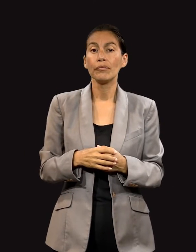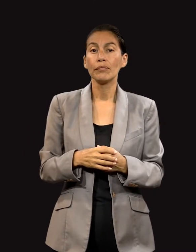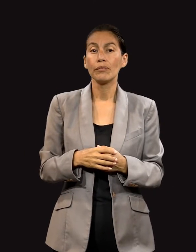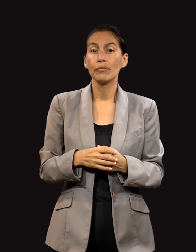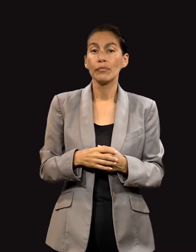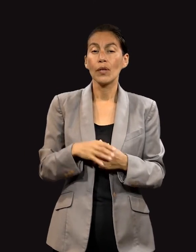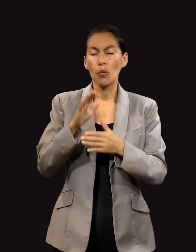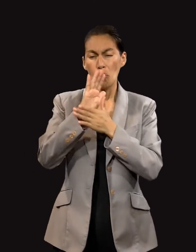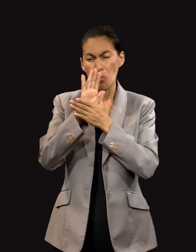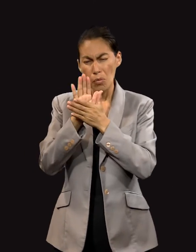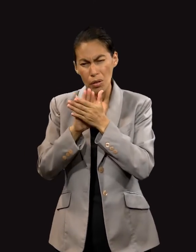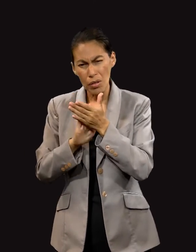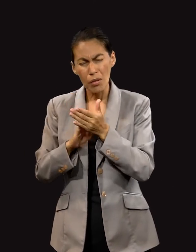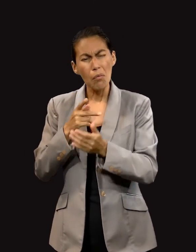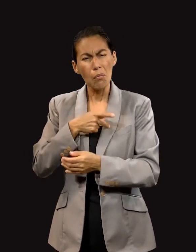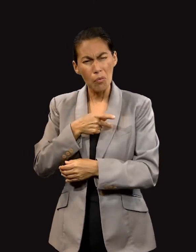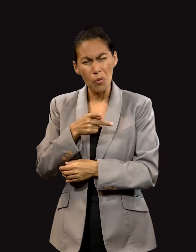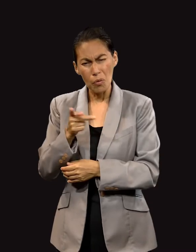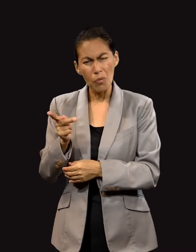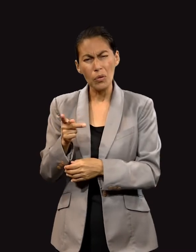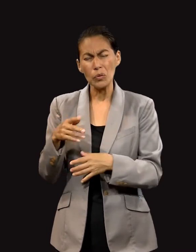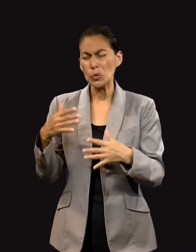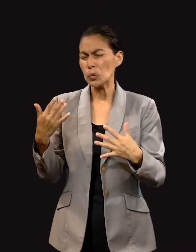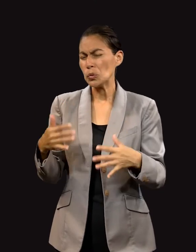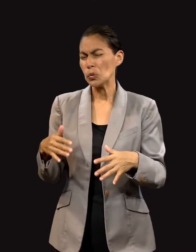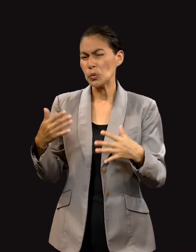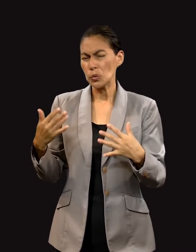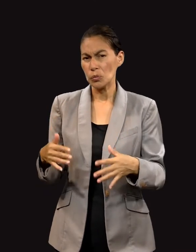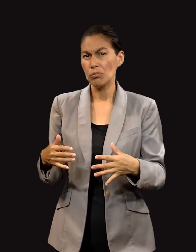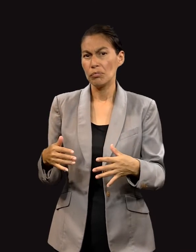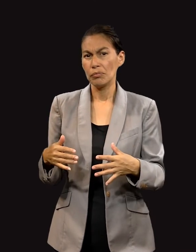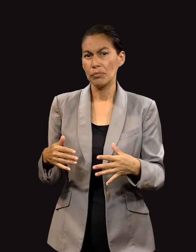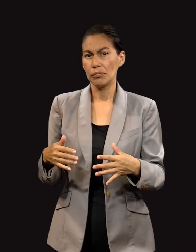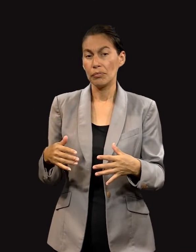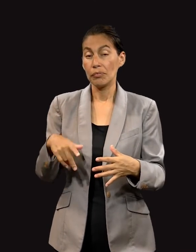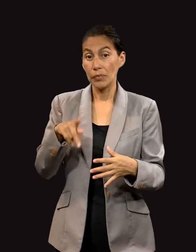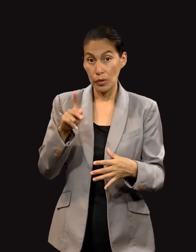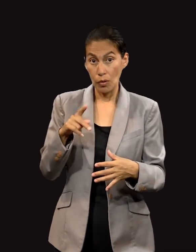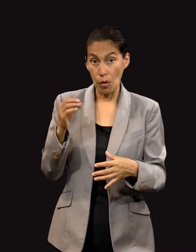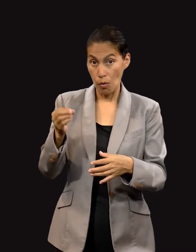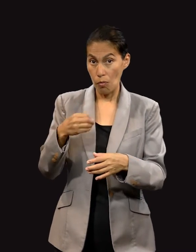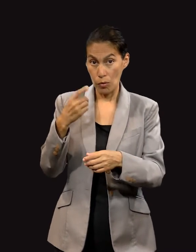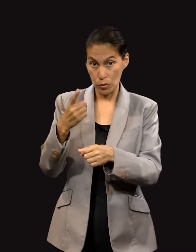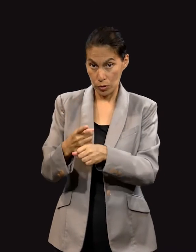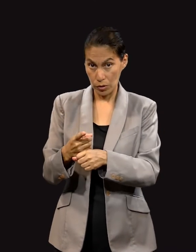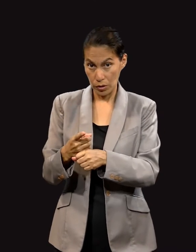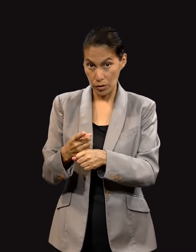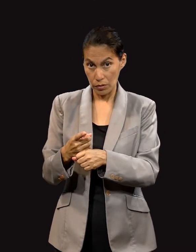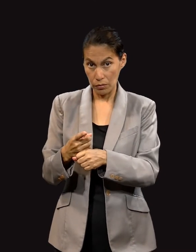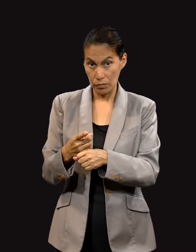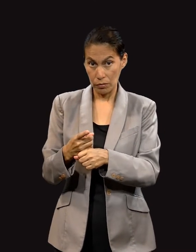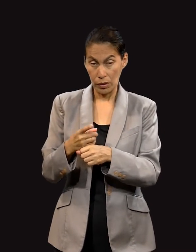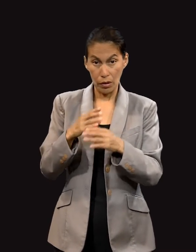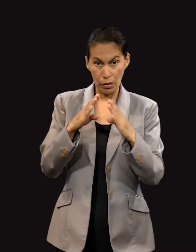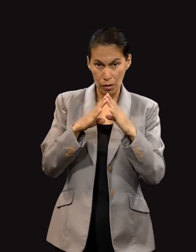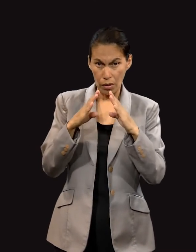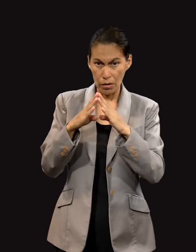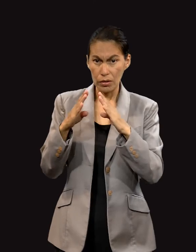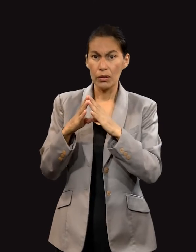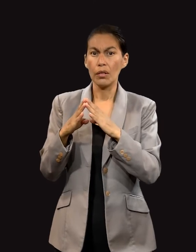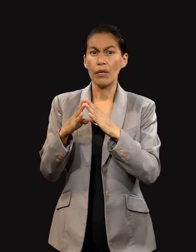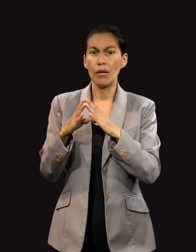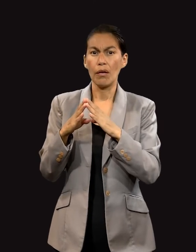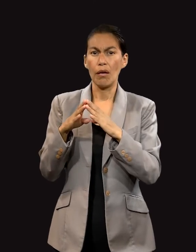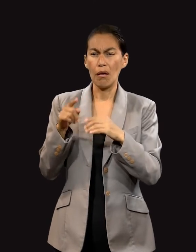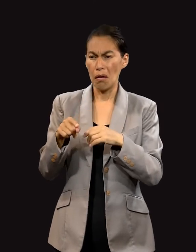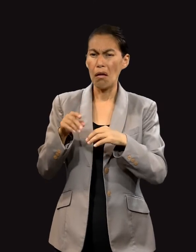era muy humilde, muy pobre, muy pobre. Pero tuvo la oportunidad de una